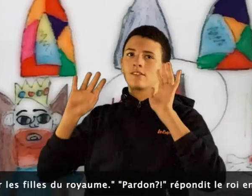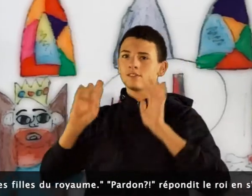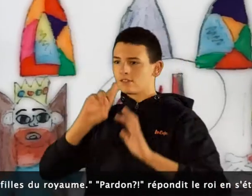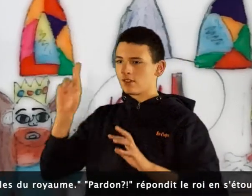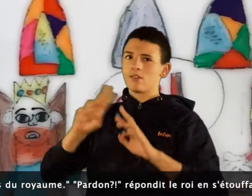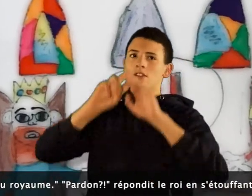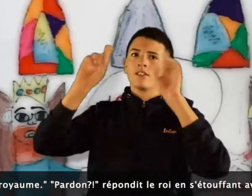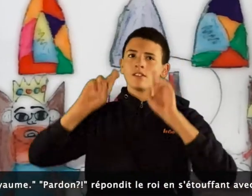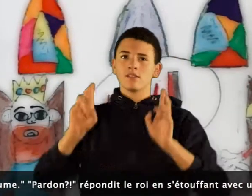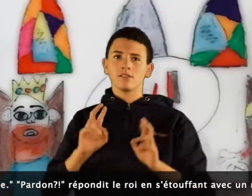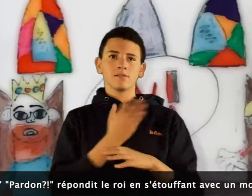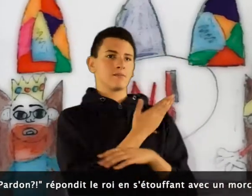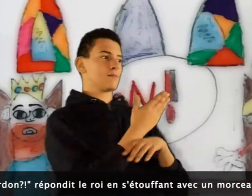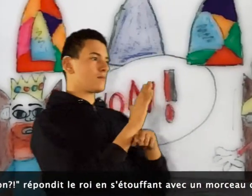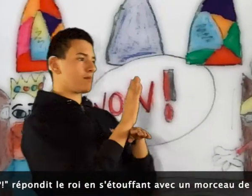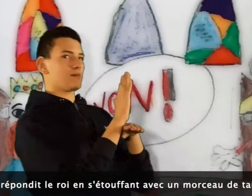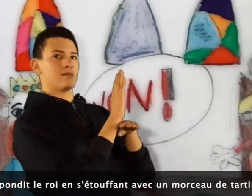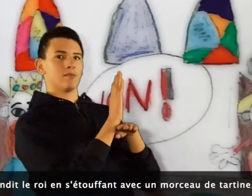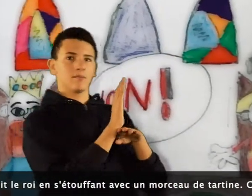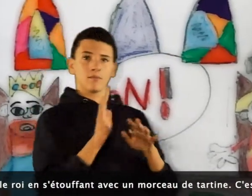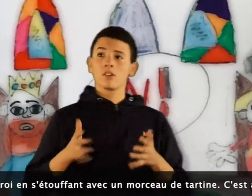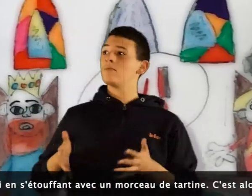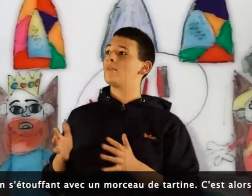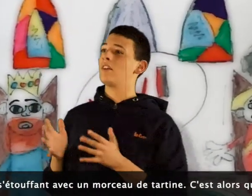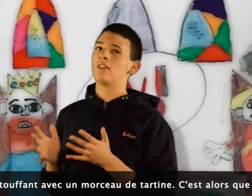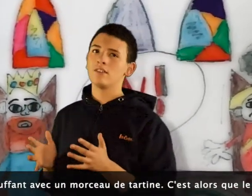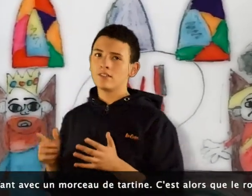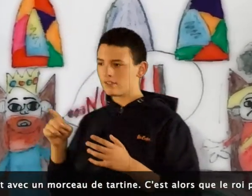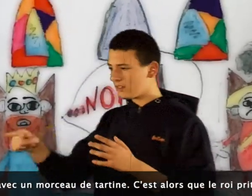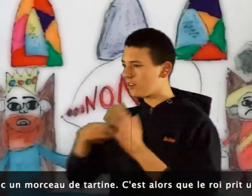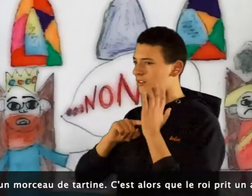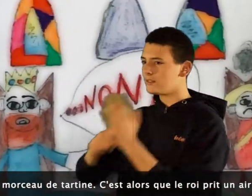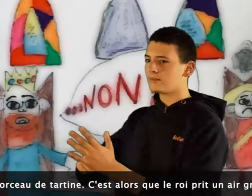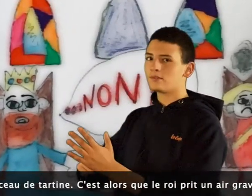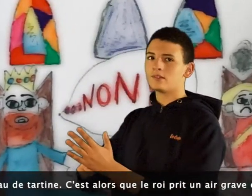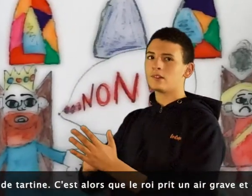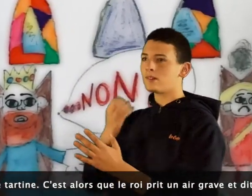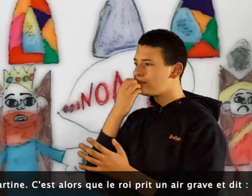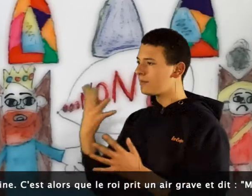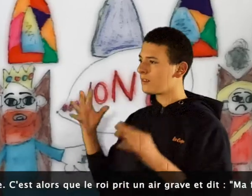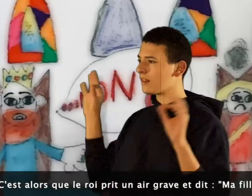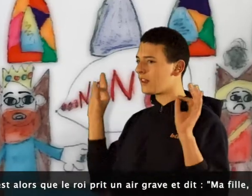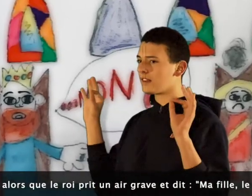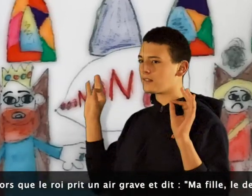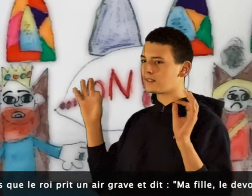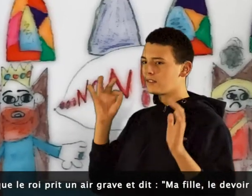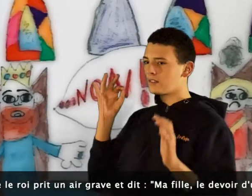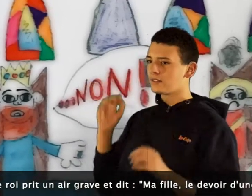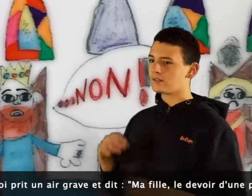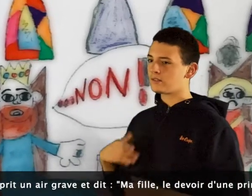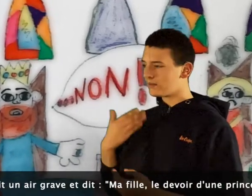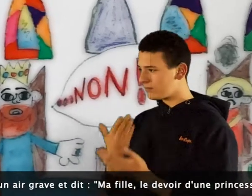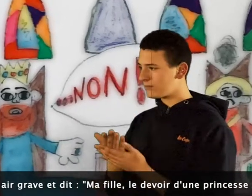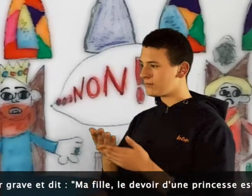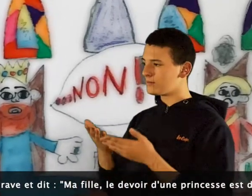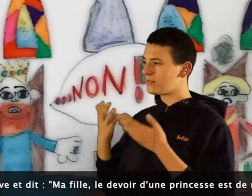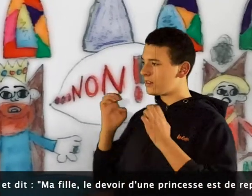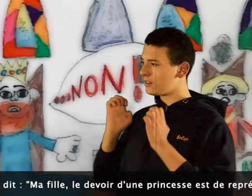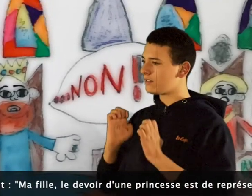« Pardon, répondit le roi en s'étouffant avec un morceau de tartine. » C'est alors que le roi prit un air grave et dit : «